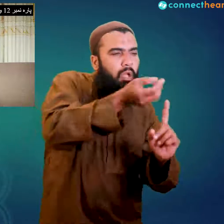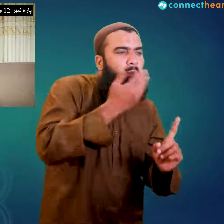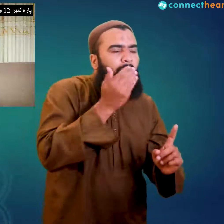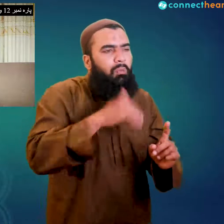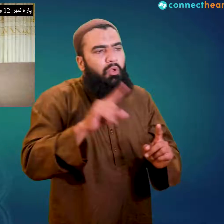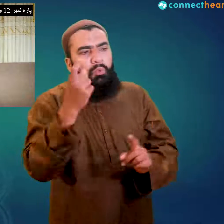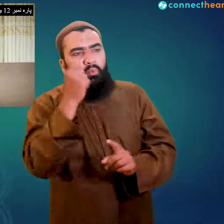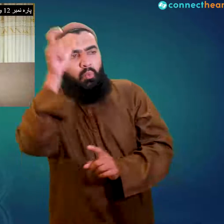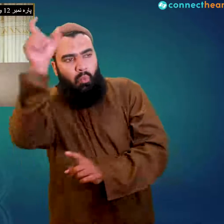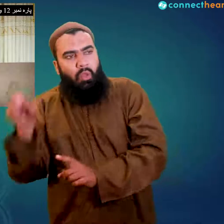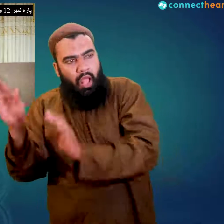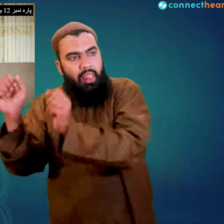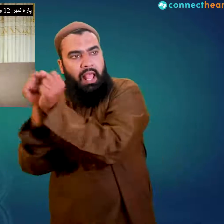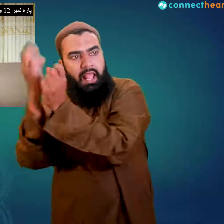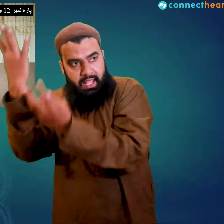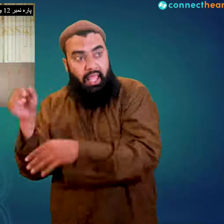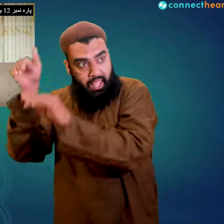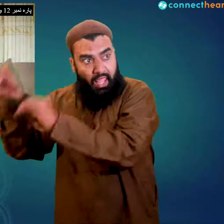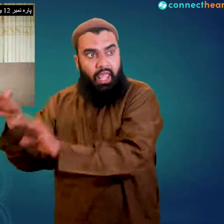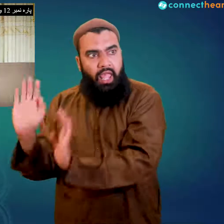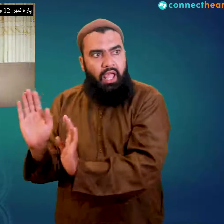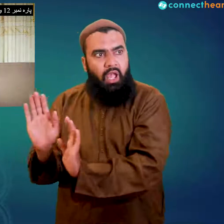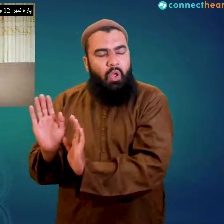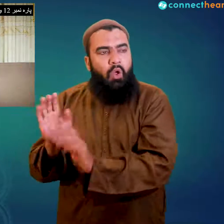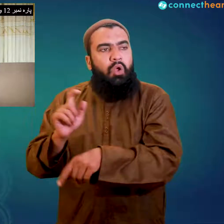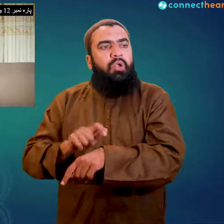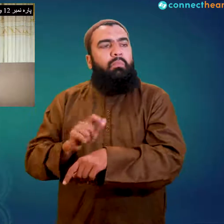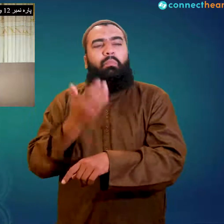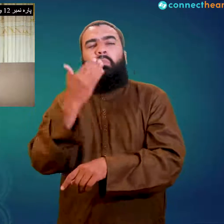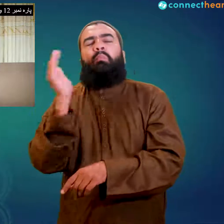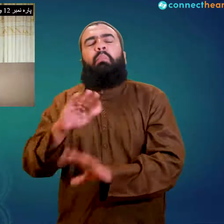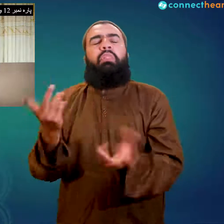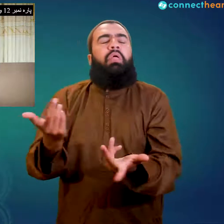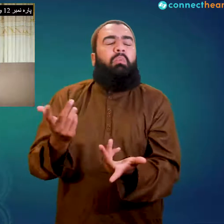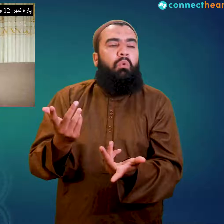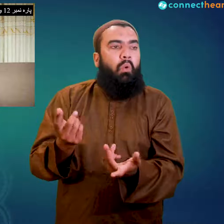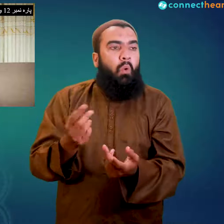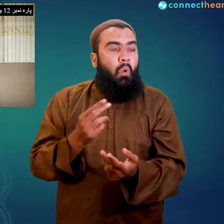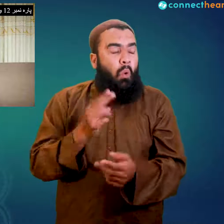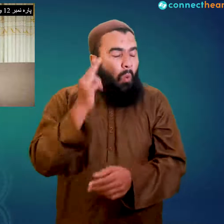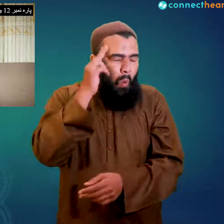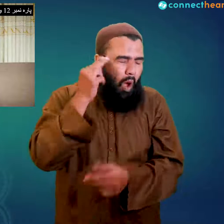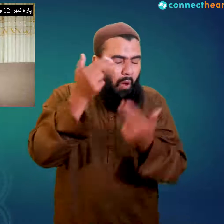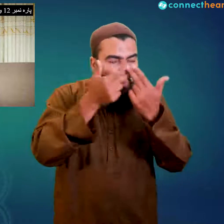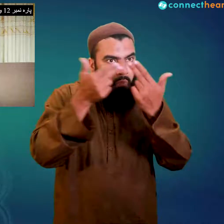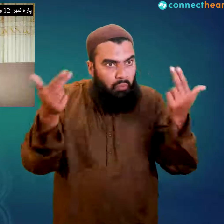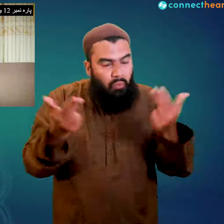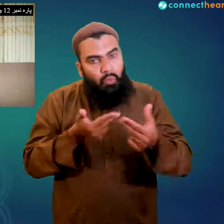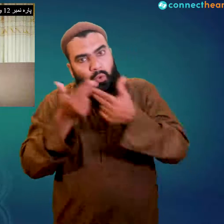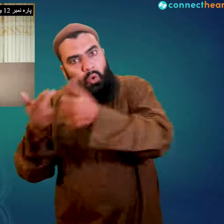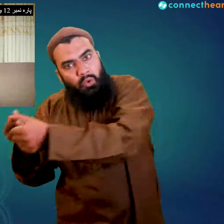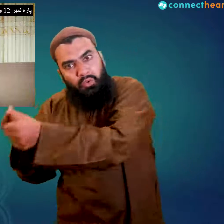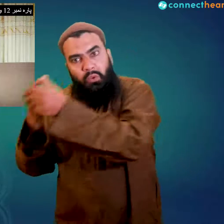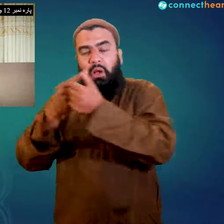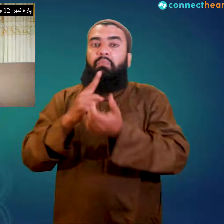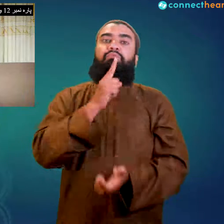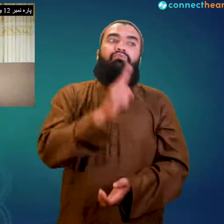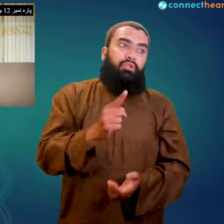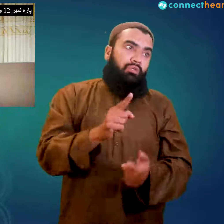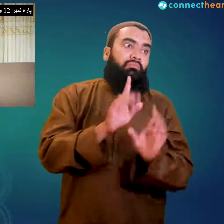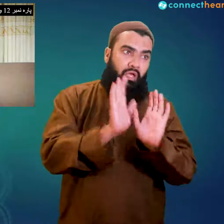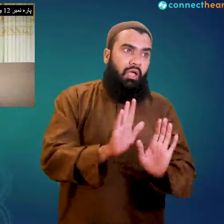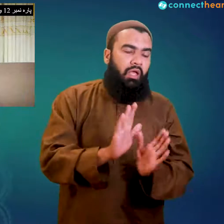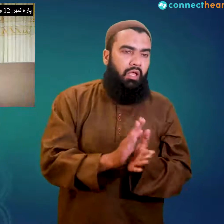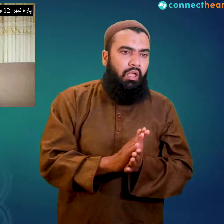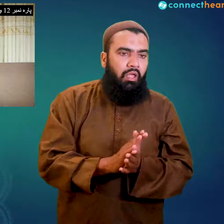آیا کہ وہ قید خانے میں ایک شخص ہے جو خواب کی تعبیر بتاتا ہے۔ تو یوں یاد آنے پر یوسف علیہ السلام کو قید خانے سے